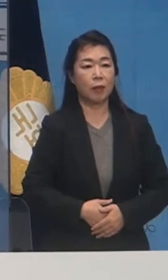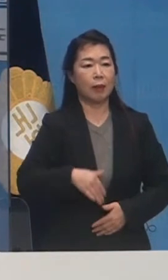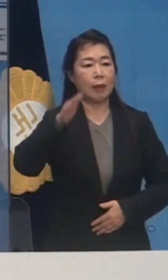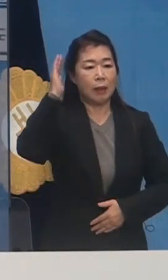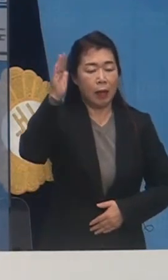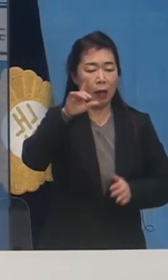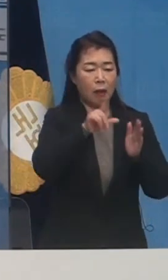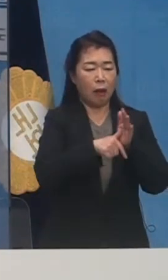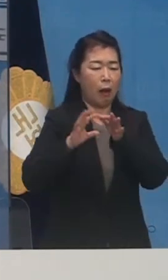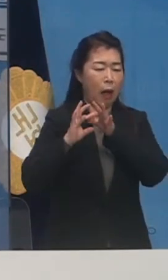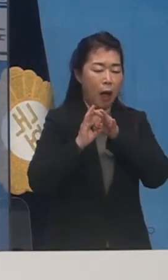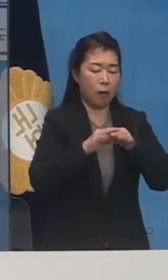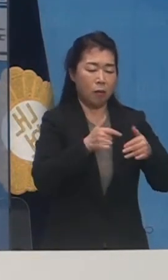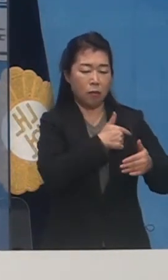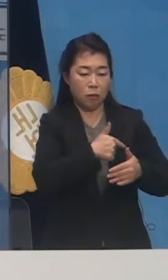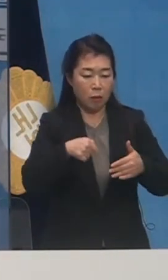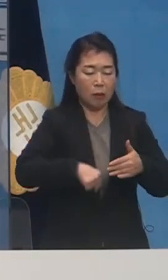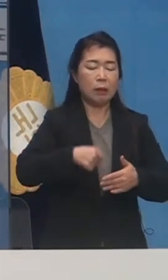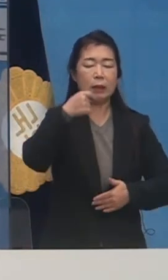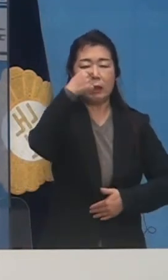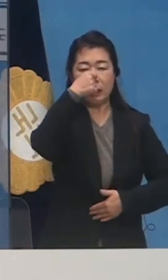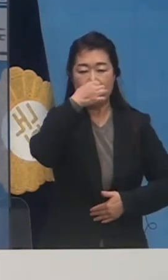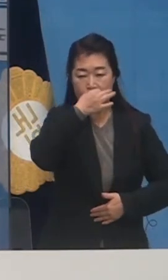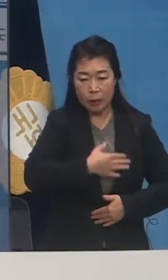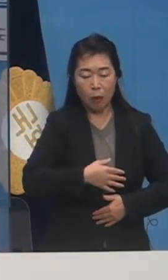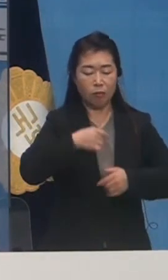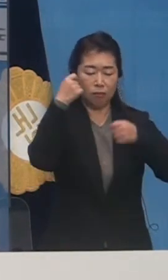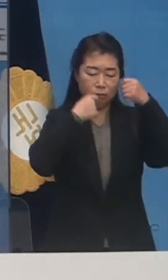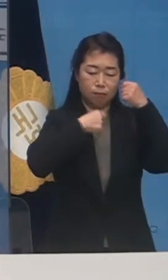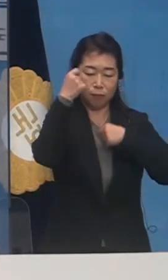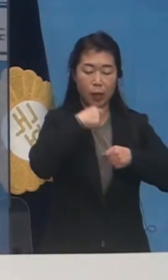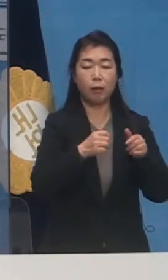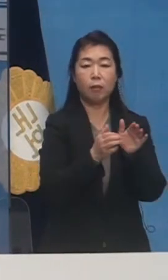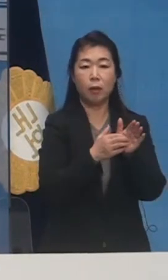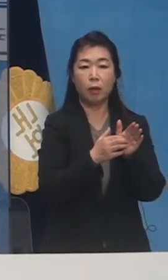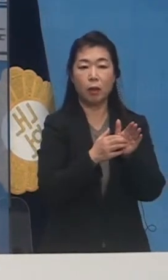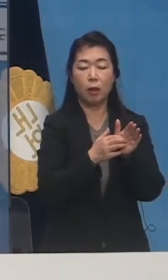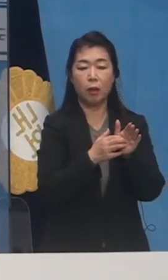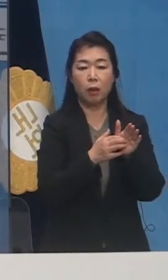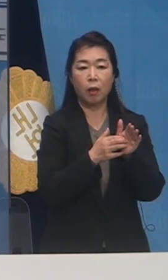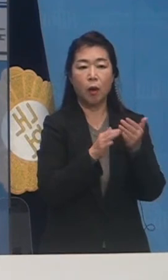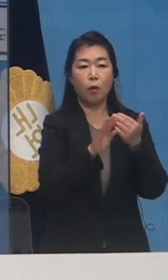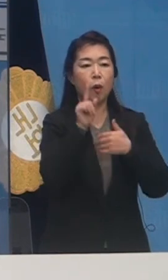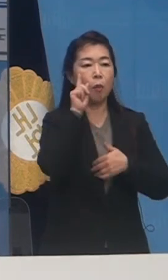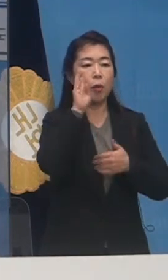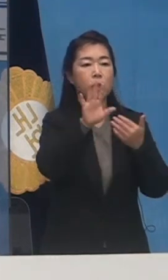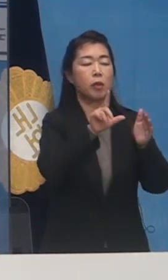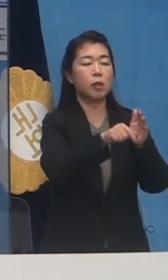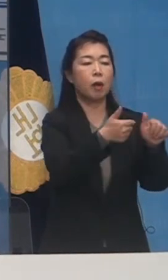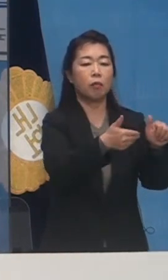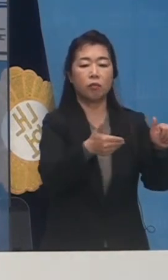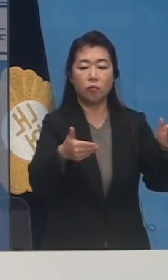하는 내내 너무나 힘들었고 눈물이 났습니다. 며칠이 지난 후